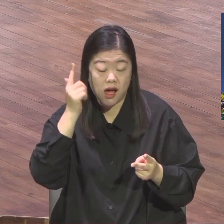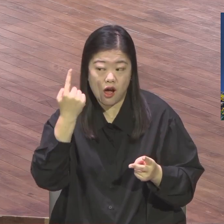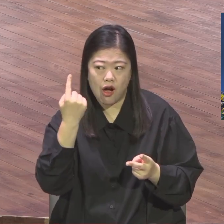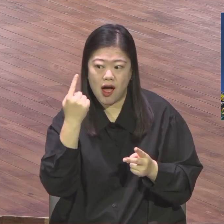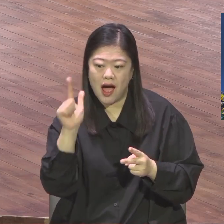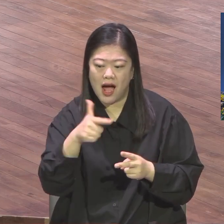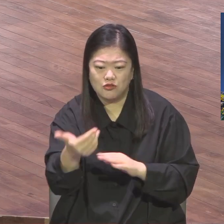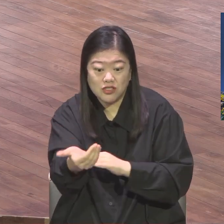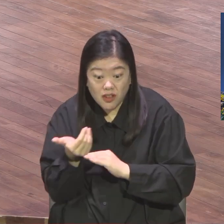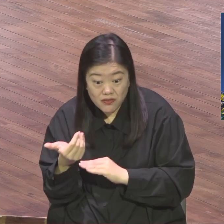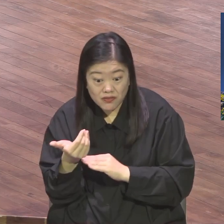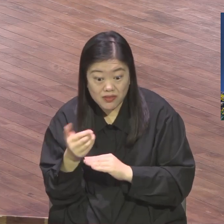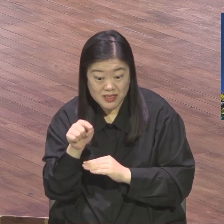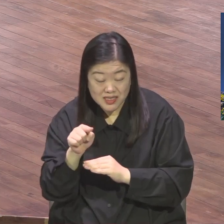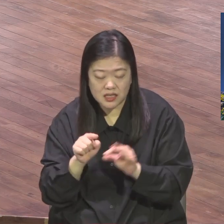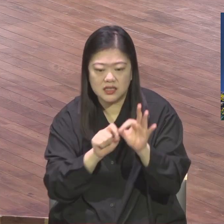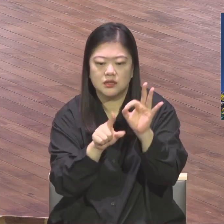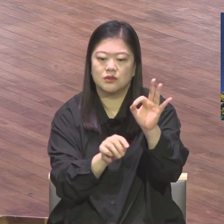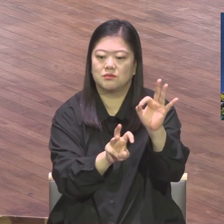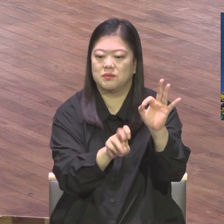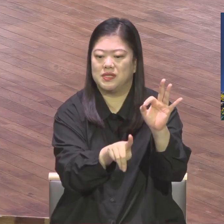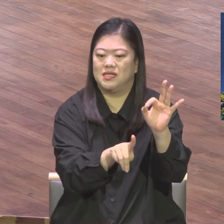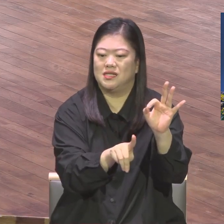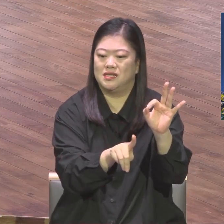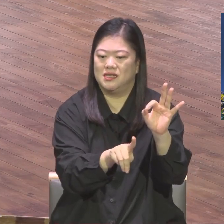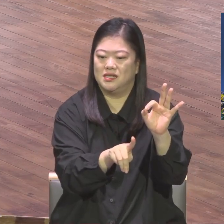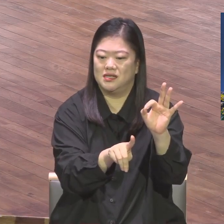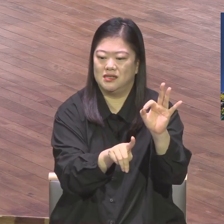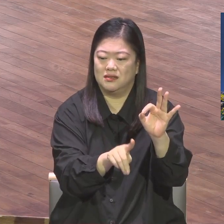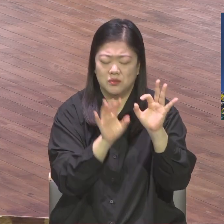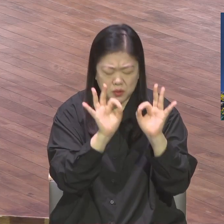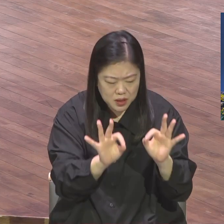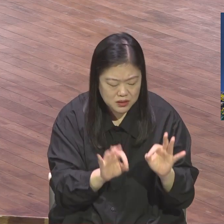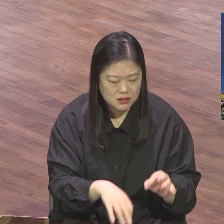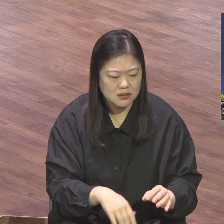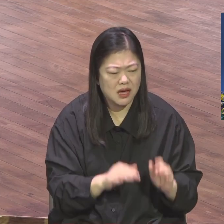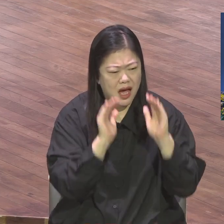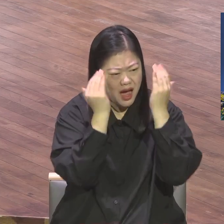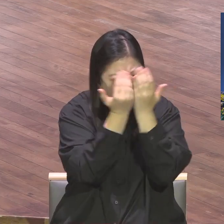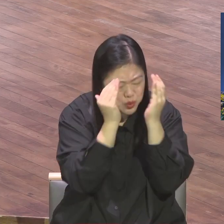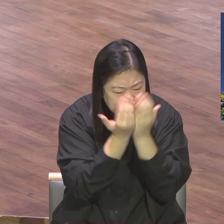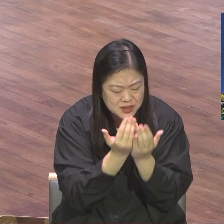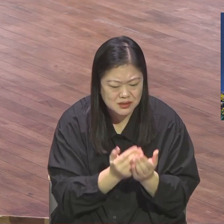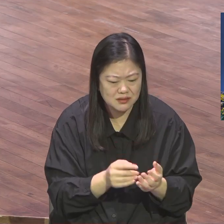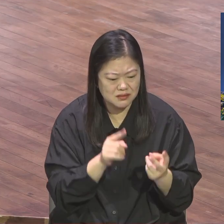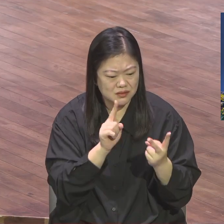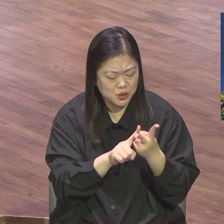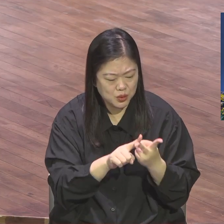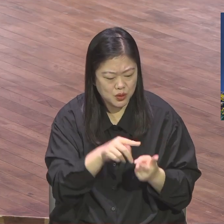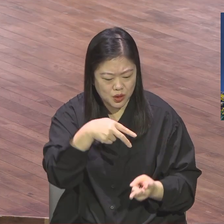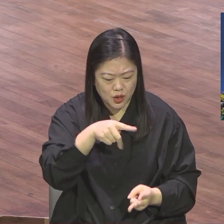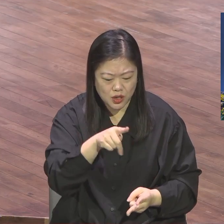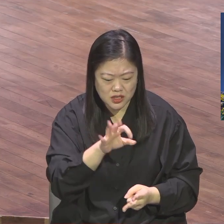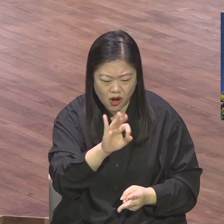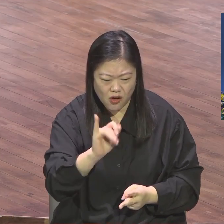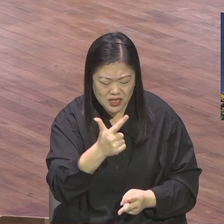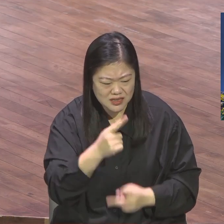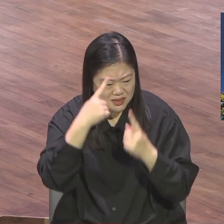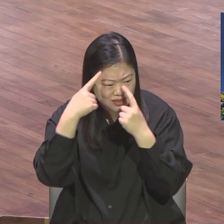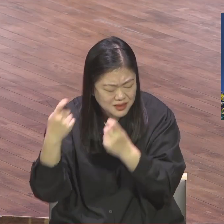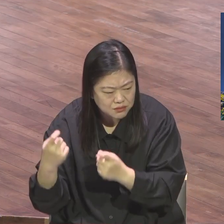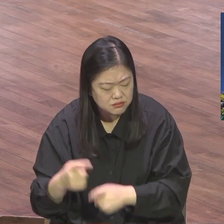그러니까 뭐 10월 31일이 온갖 우상과 미신 그 자체를 섬기는 날입니다. 그래서 우리